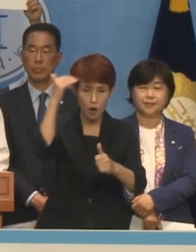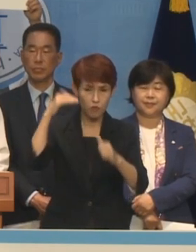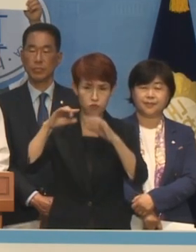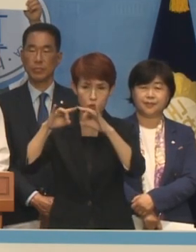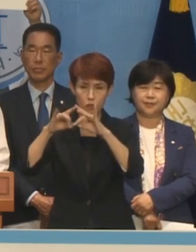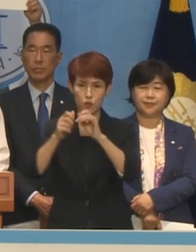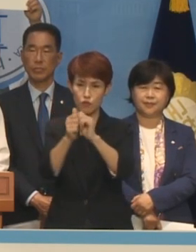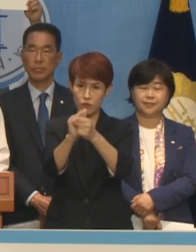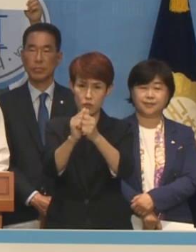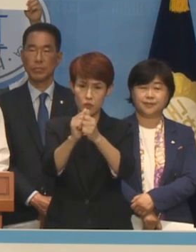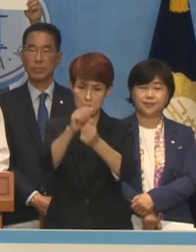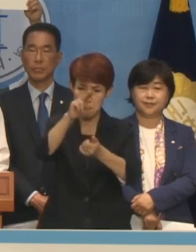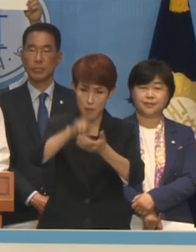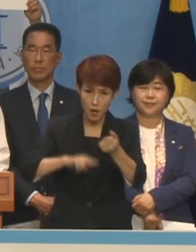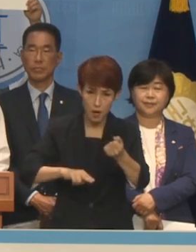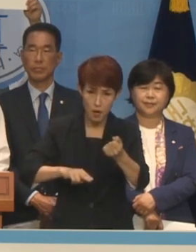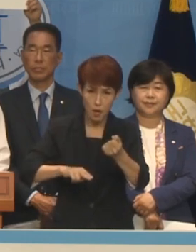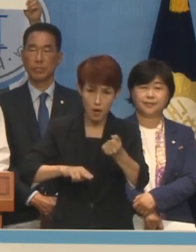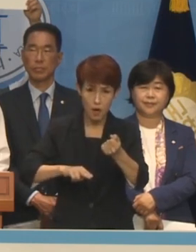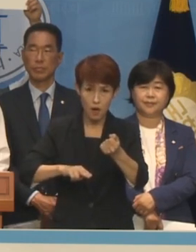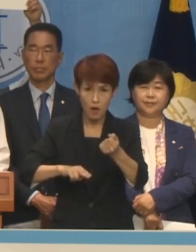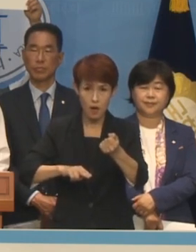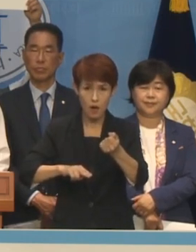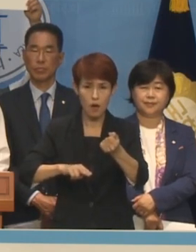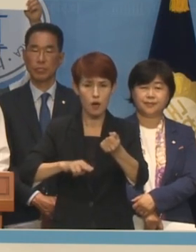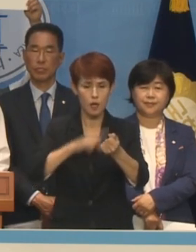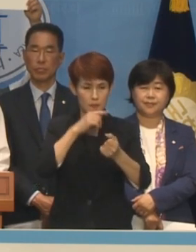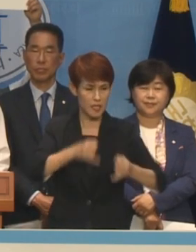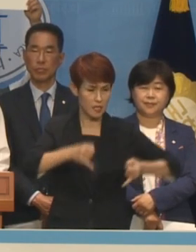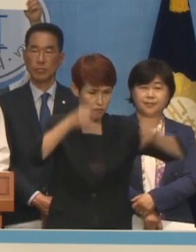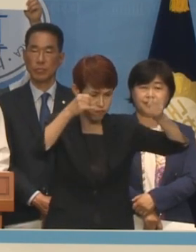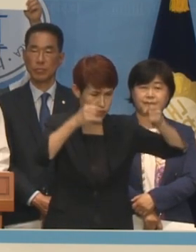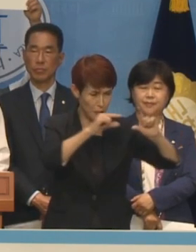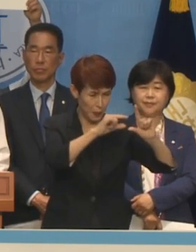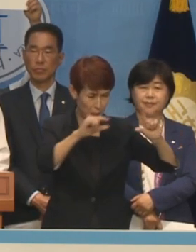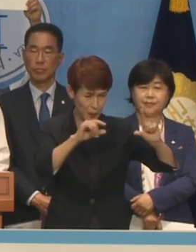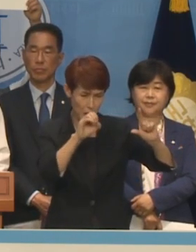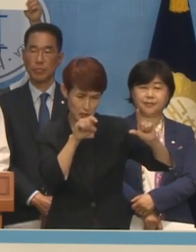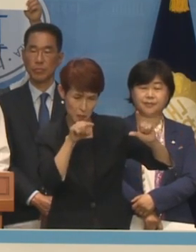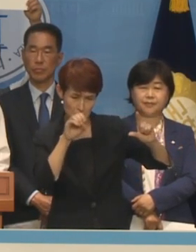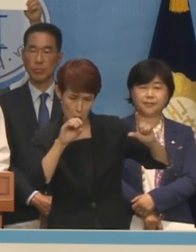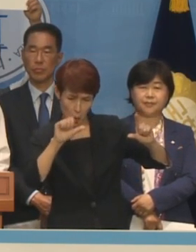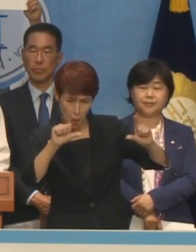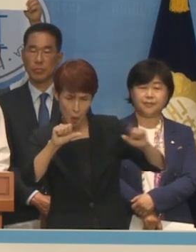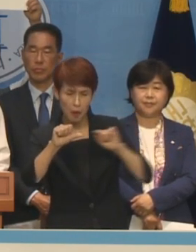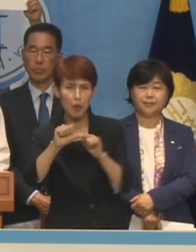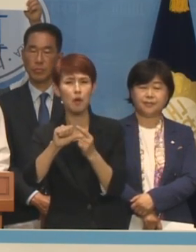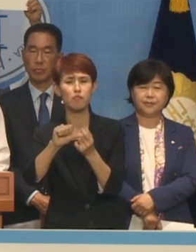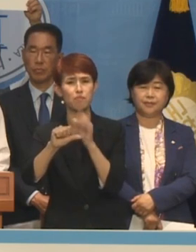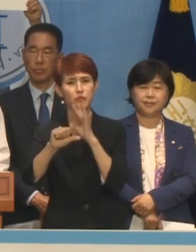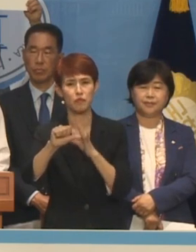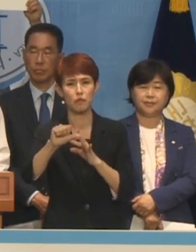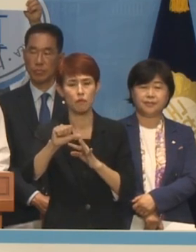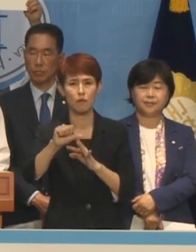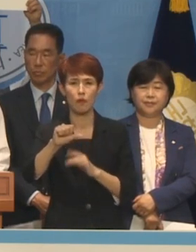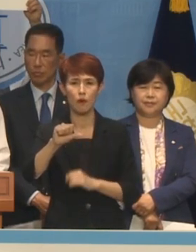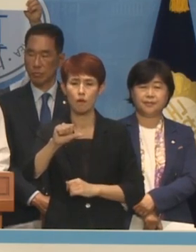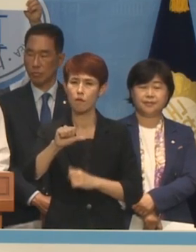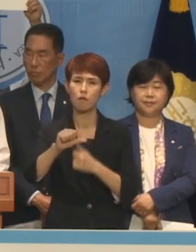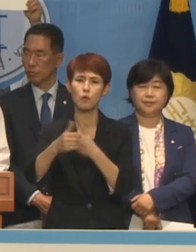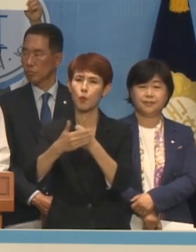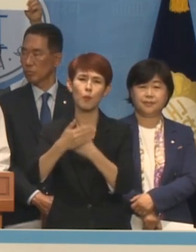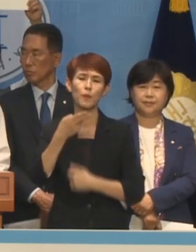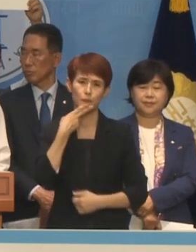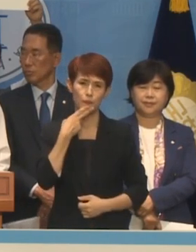지분을 사실상 매각한다 하더라도 한전 총부채의 0.05% 수준으로 유동성 확보에 일체 도움되지